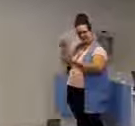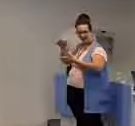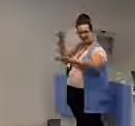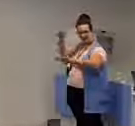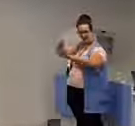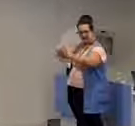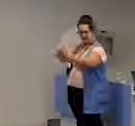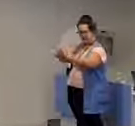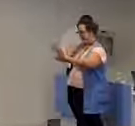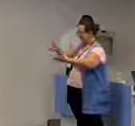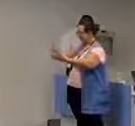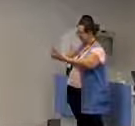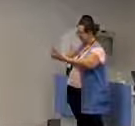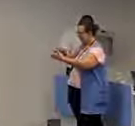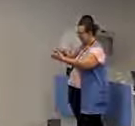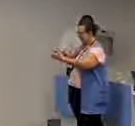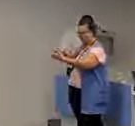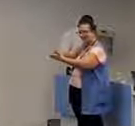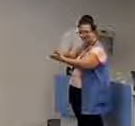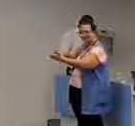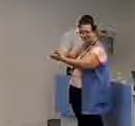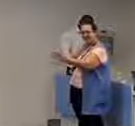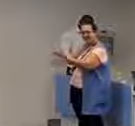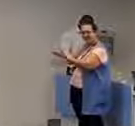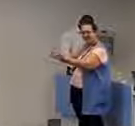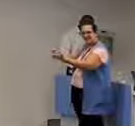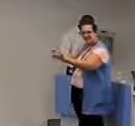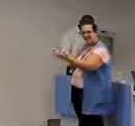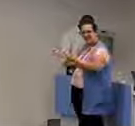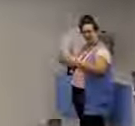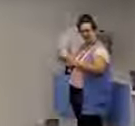nanquim, no papel vegetal. Ok?